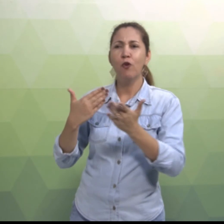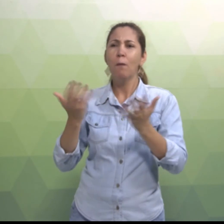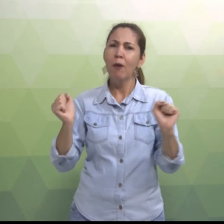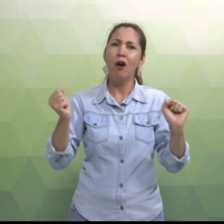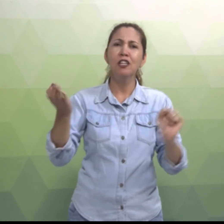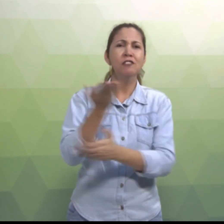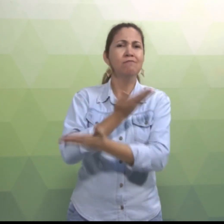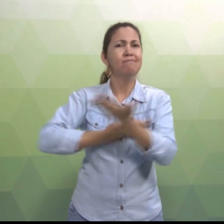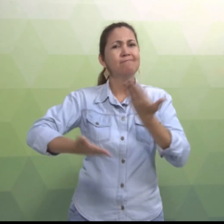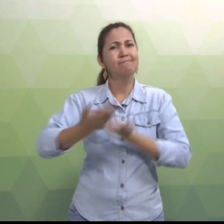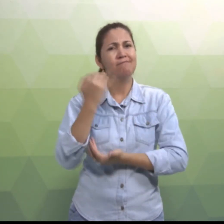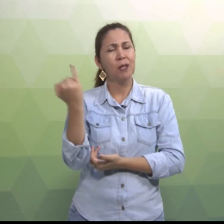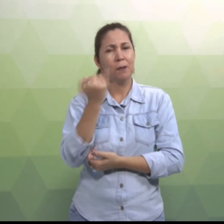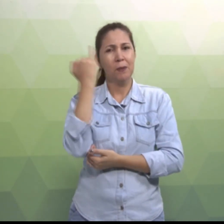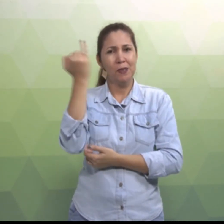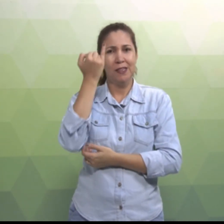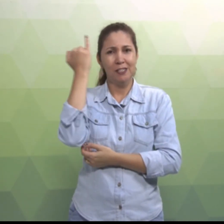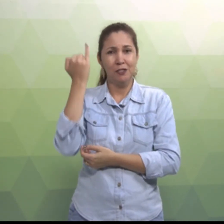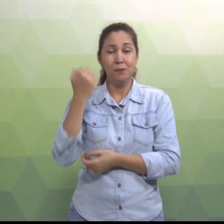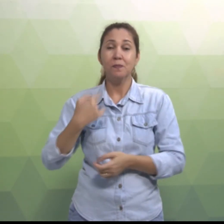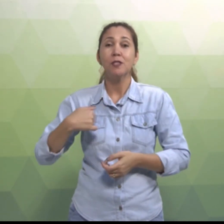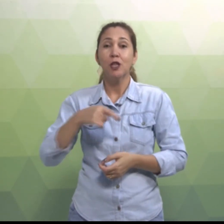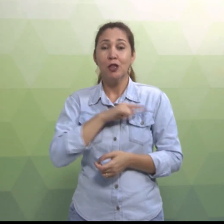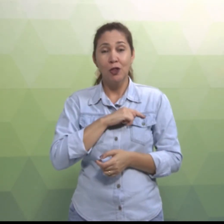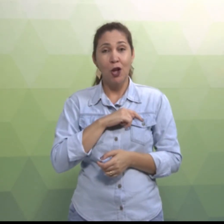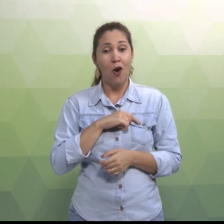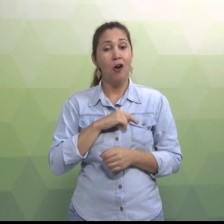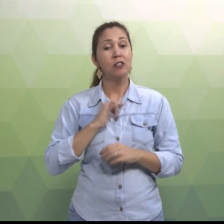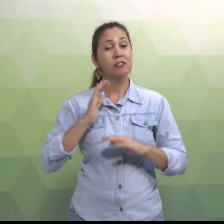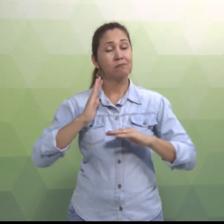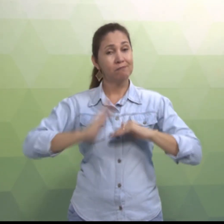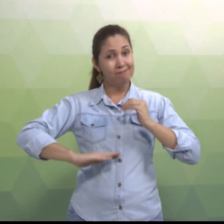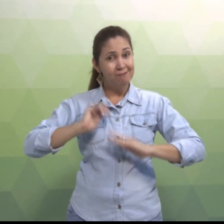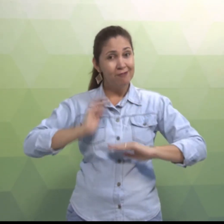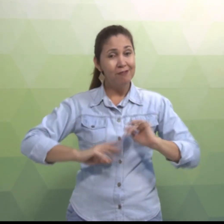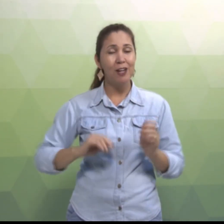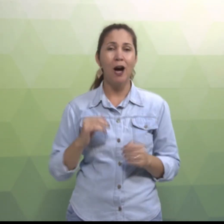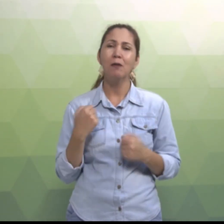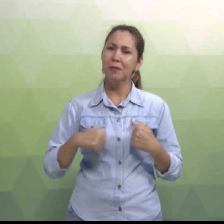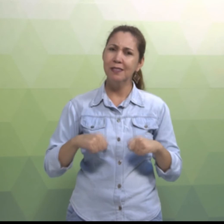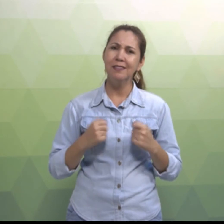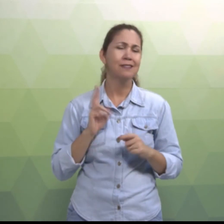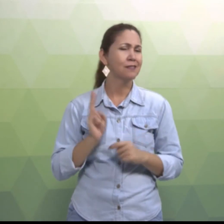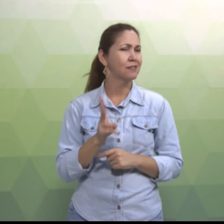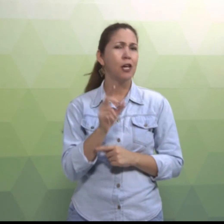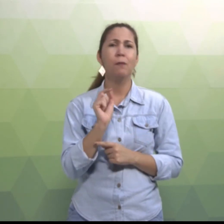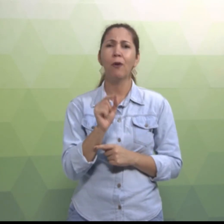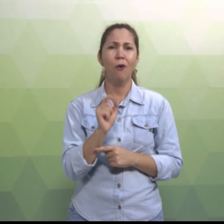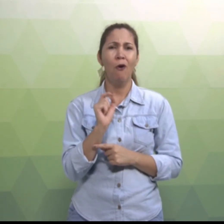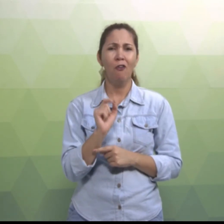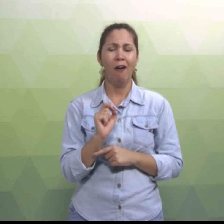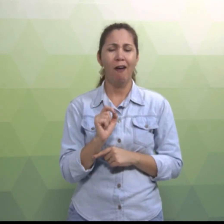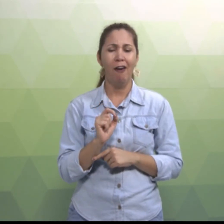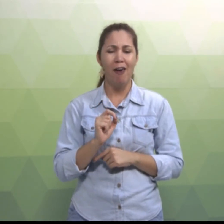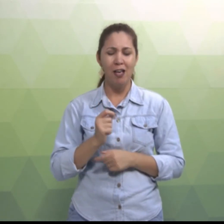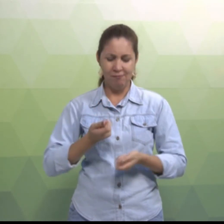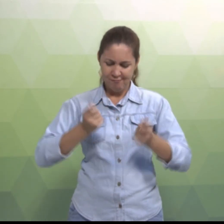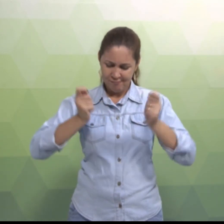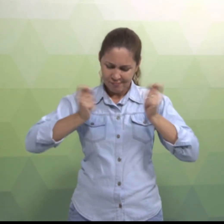É importante que possamos interagir sobre esse assunto. Na prática, nós sempre precisamos nos